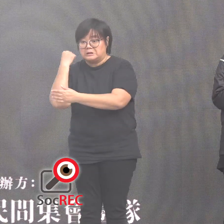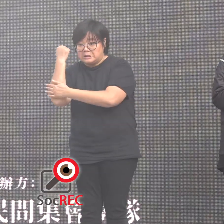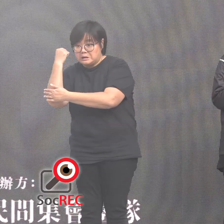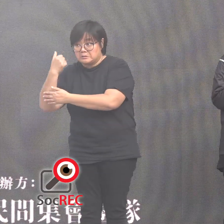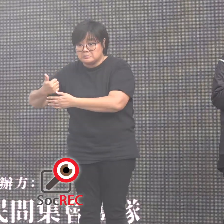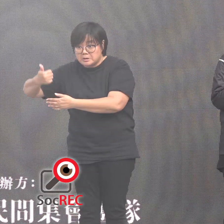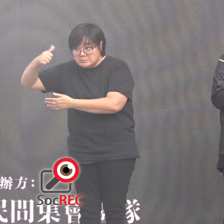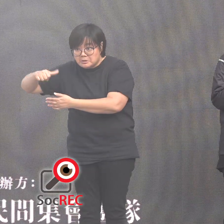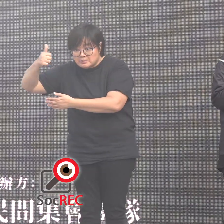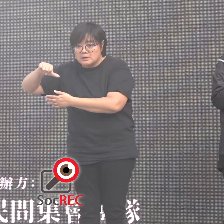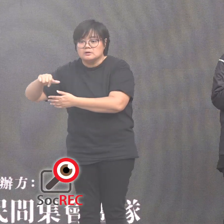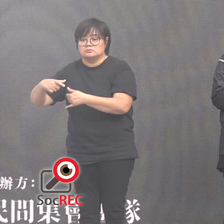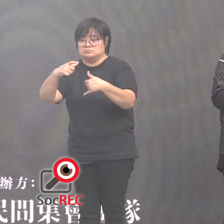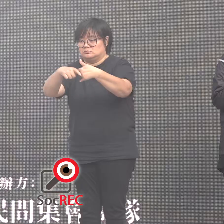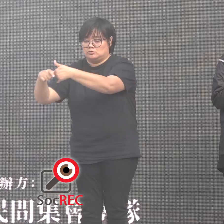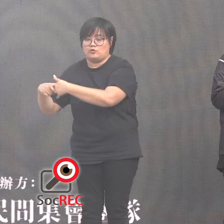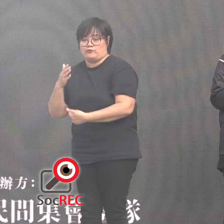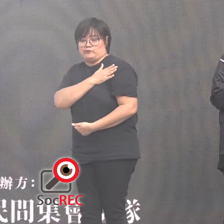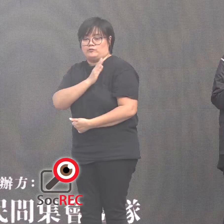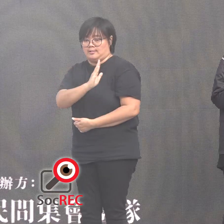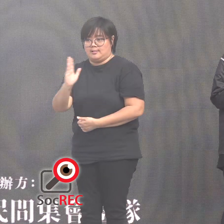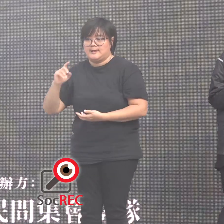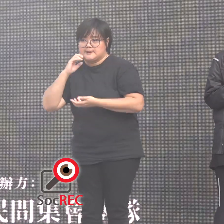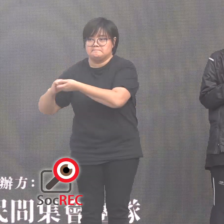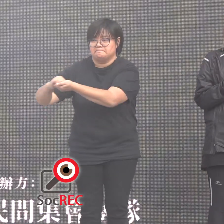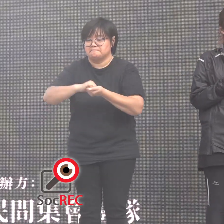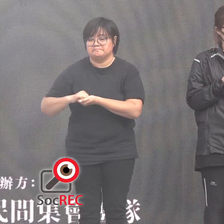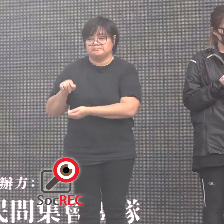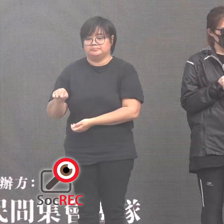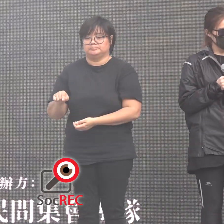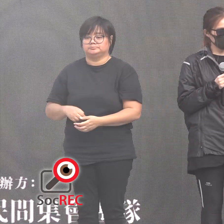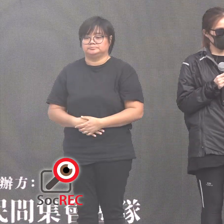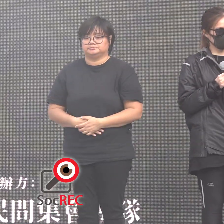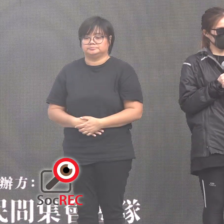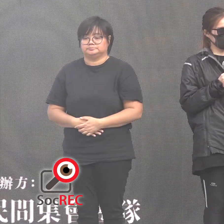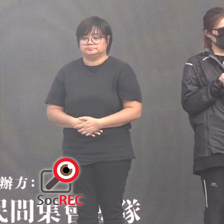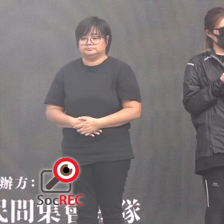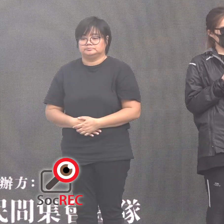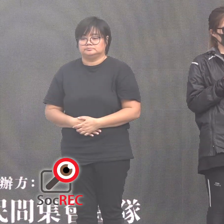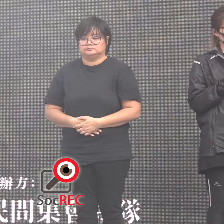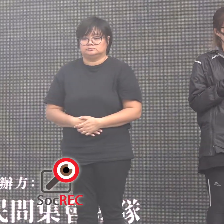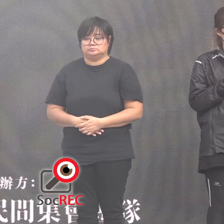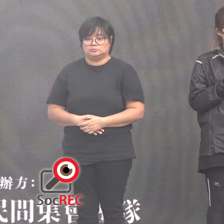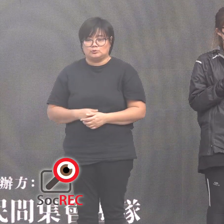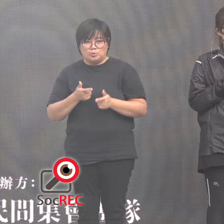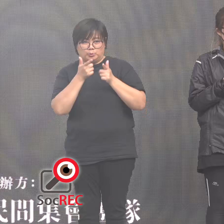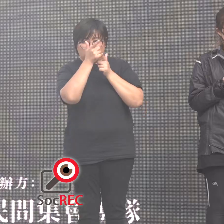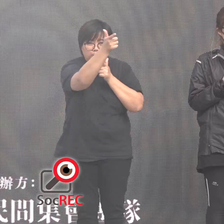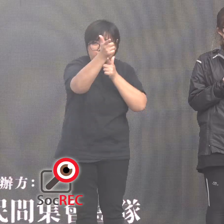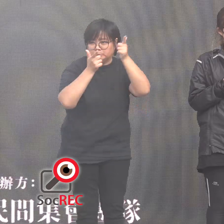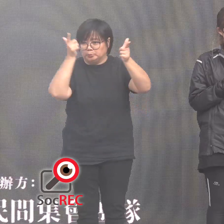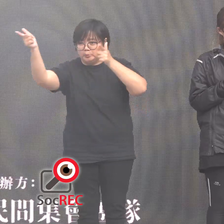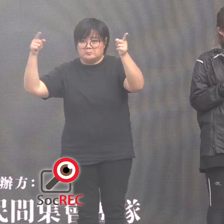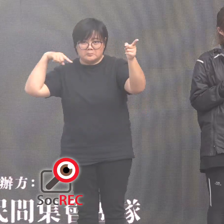起。遠方的朋友不單只是支持我們香港，其實連亞太區的其他朋友也都為我們打氣